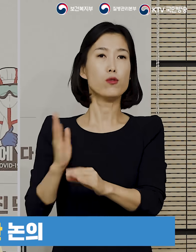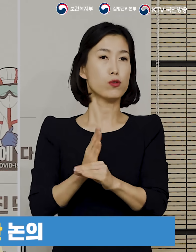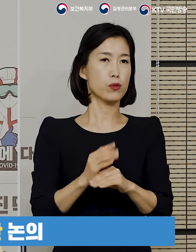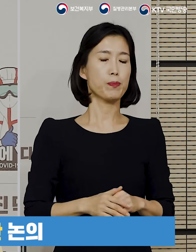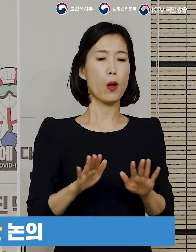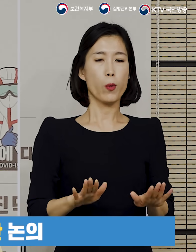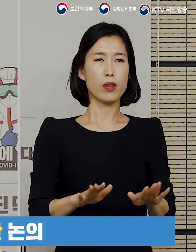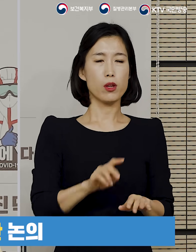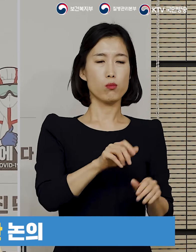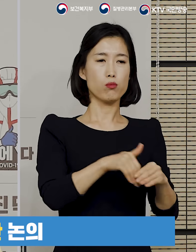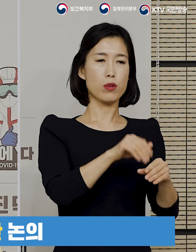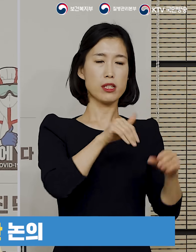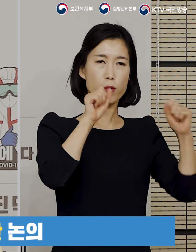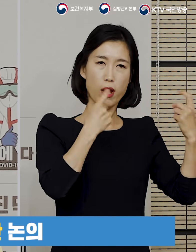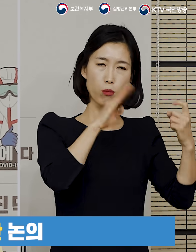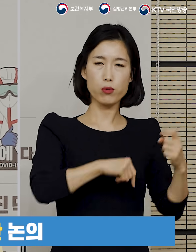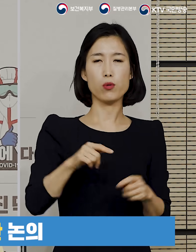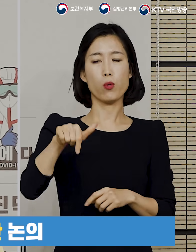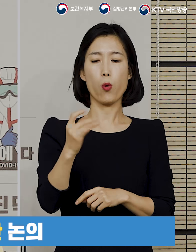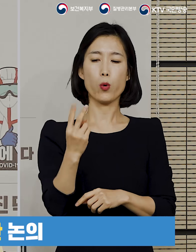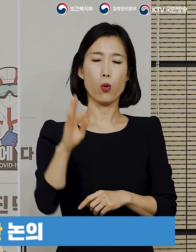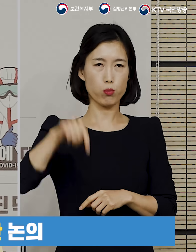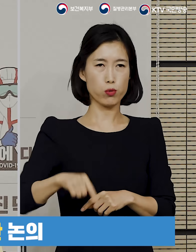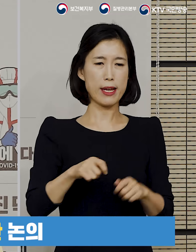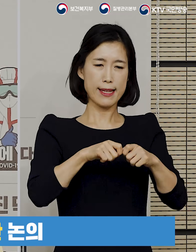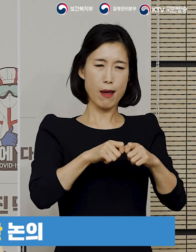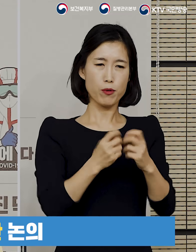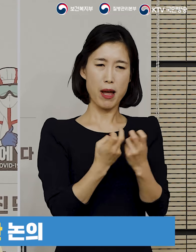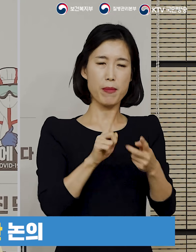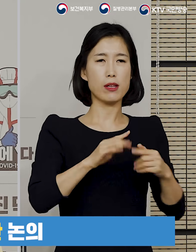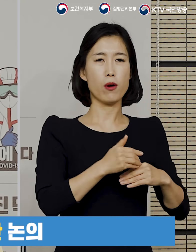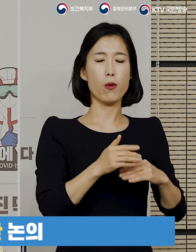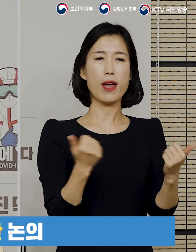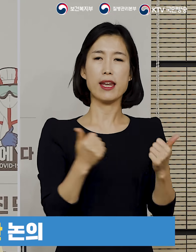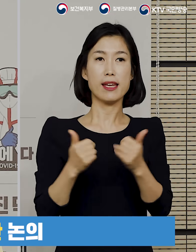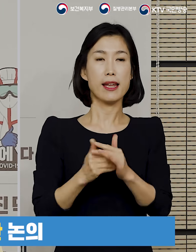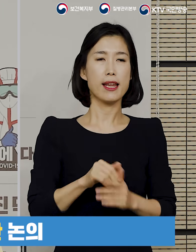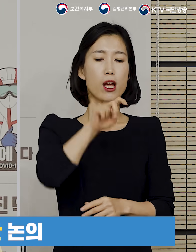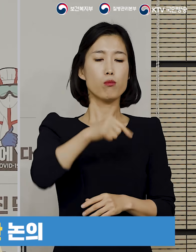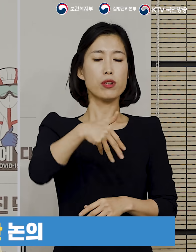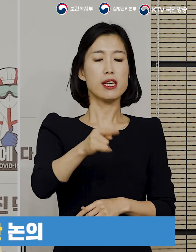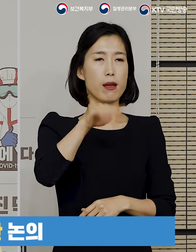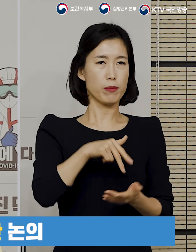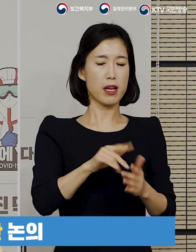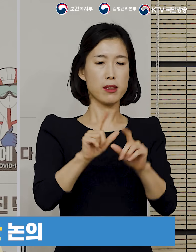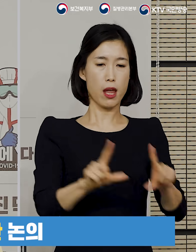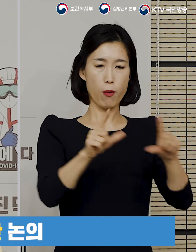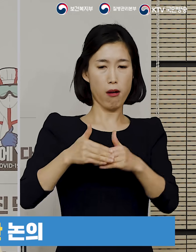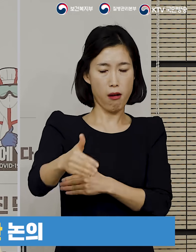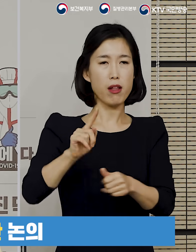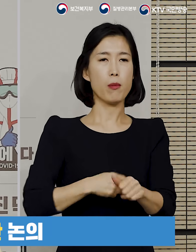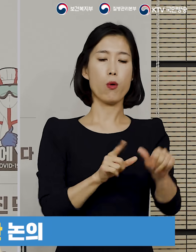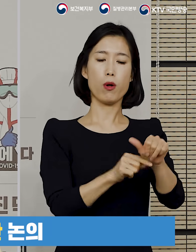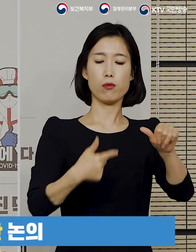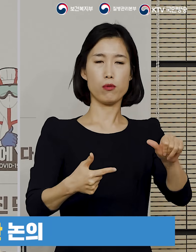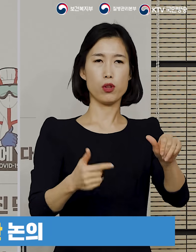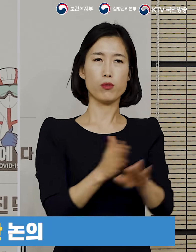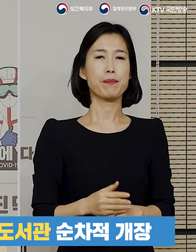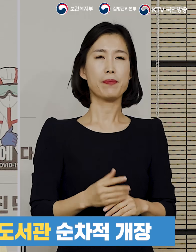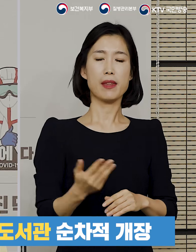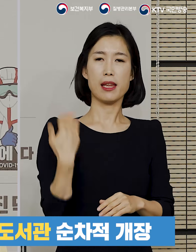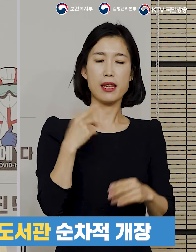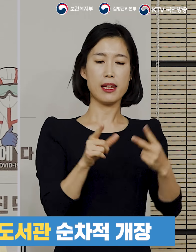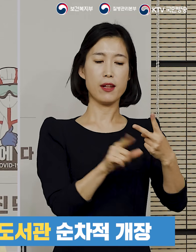대하여 논의하고 있습니다. 오늘은 문체부와 고용부의 세부 이행 방안에 대하여